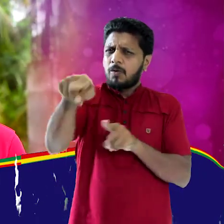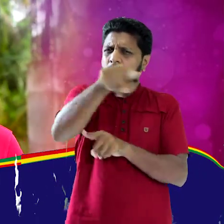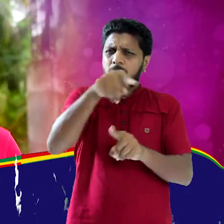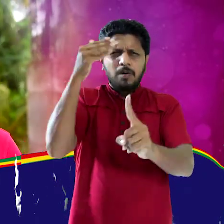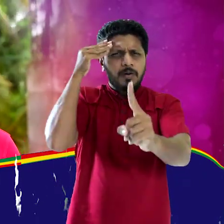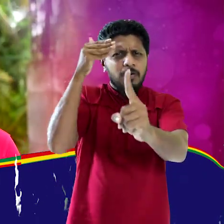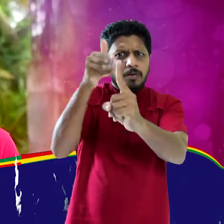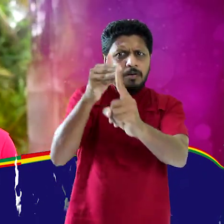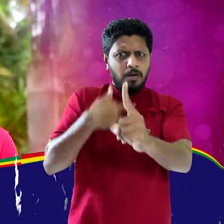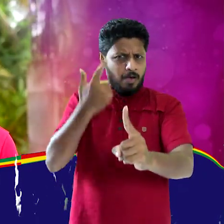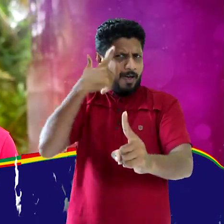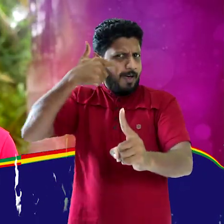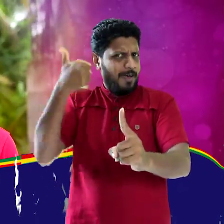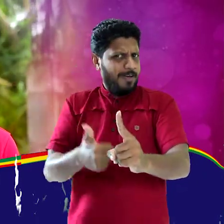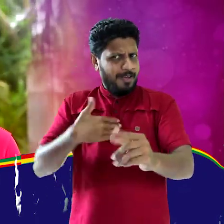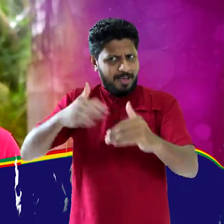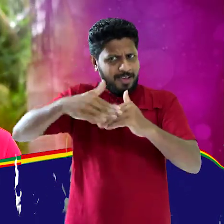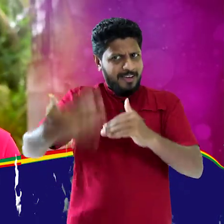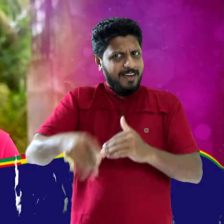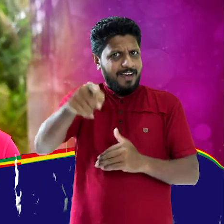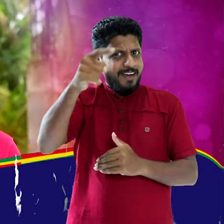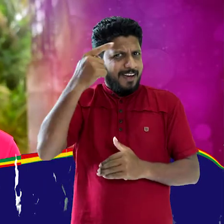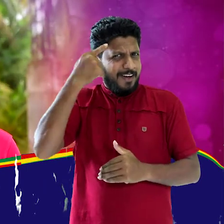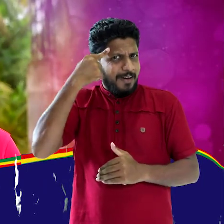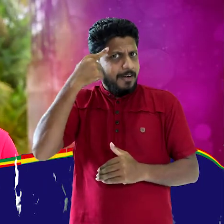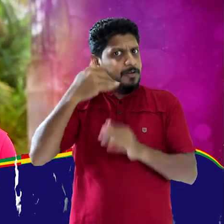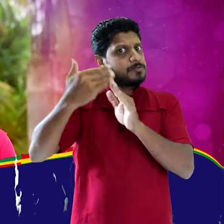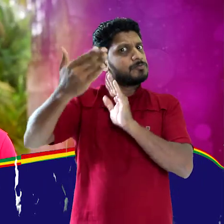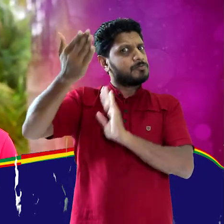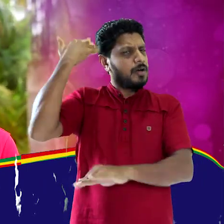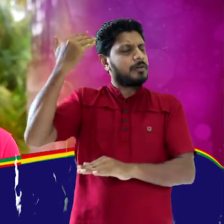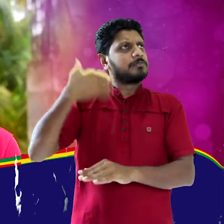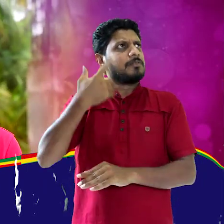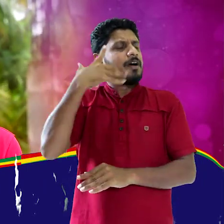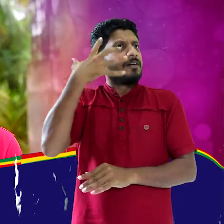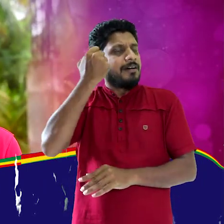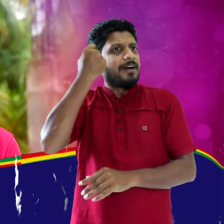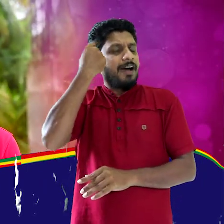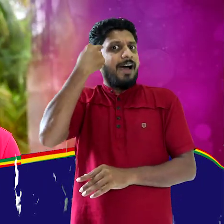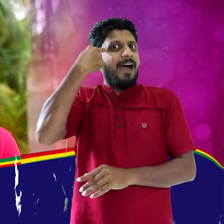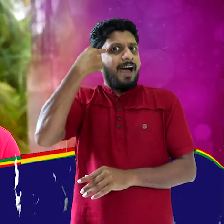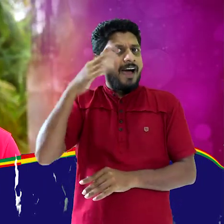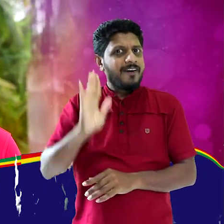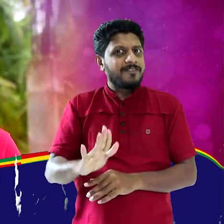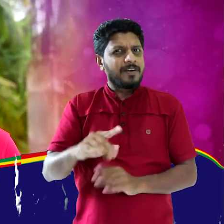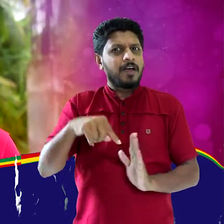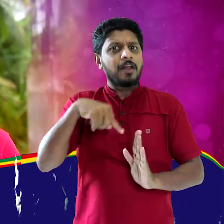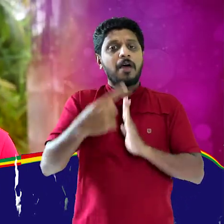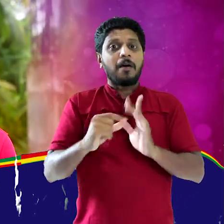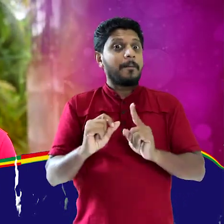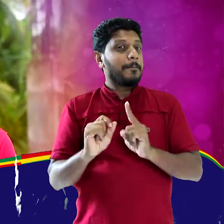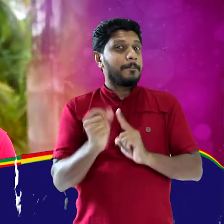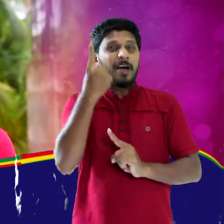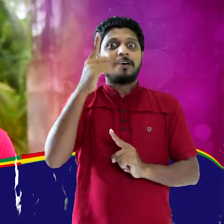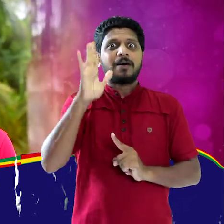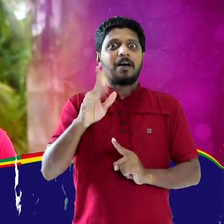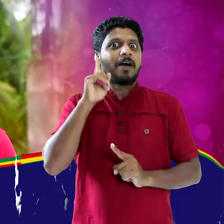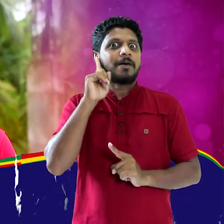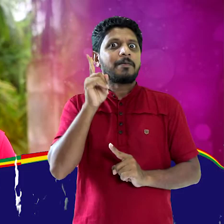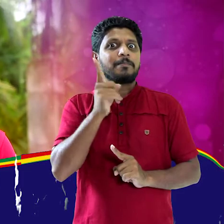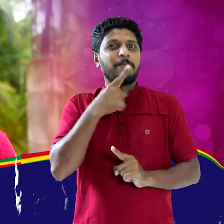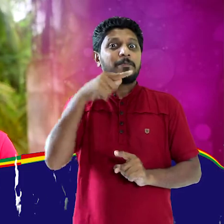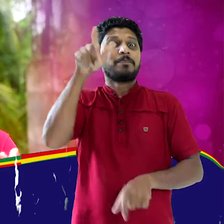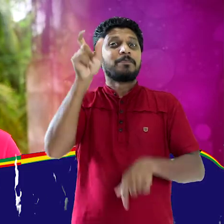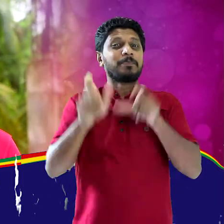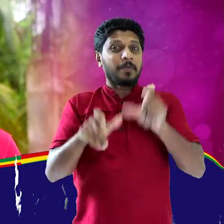විදියට ඔබත් එක්ක එකට වැඩ කරපු කෙනෙක් විදියට මට මතකයි අපි ආබාධිත ක්‍රීඩා උල්ලා සංවිධානය කරනකොට ලංකාවේ පළවෙනි වතාවට තමයි